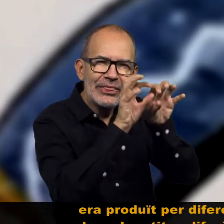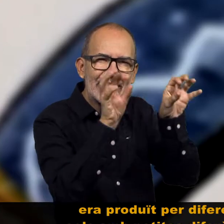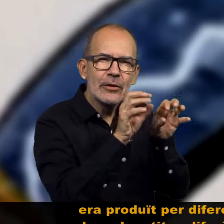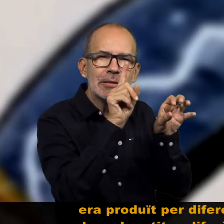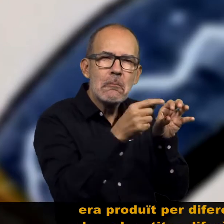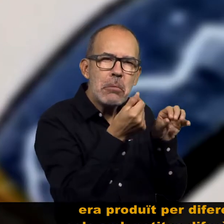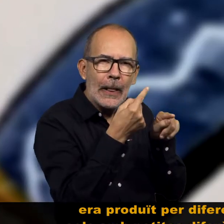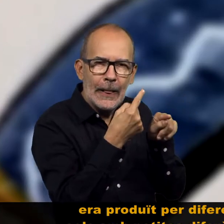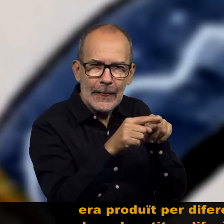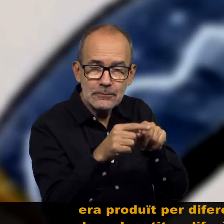diferències decoratives.